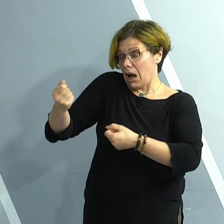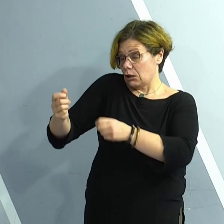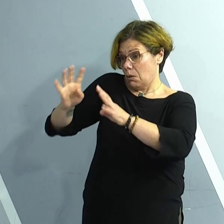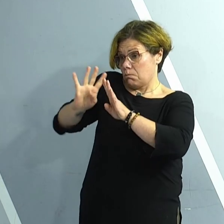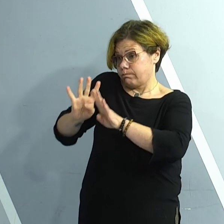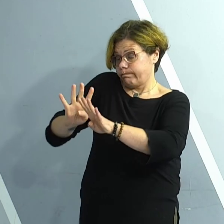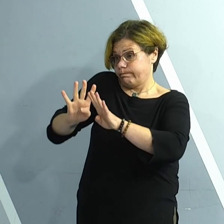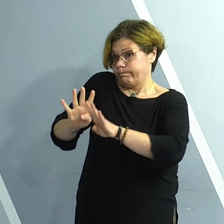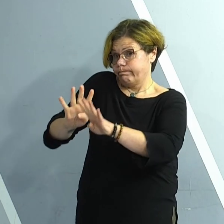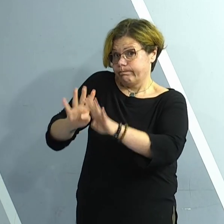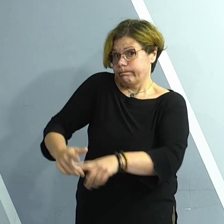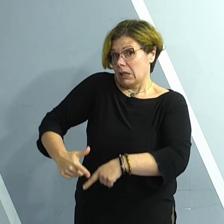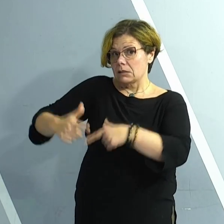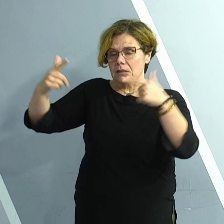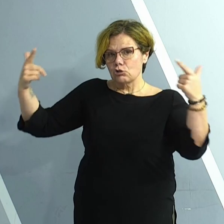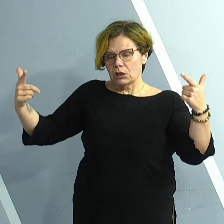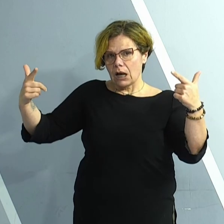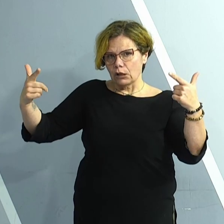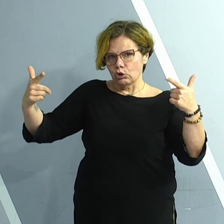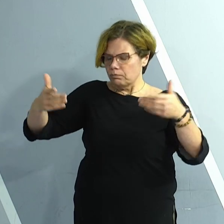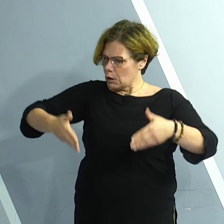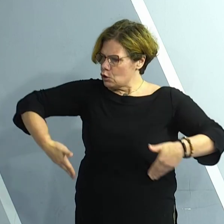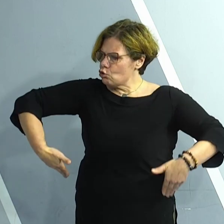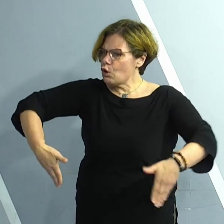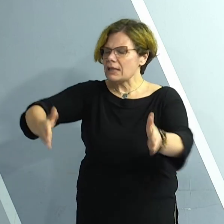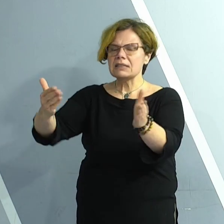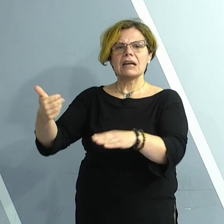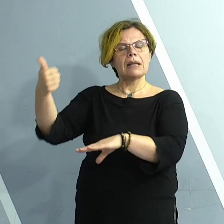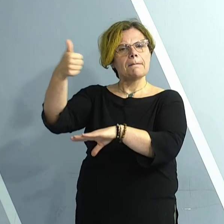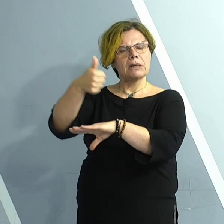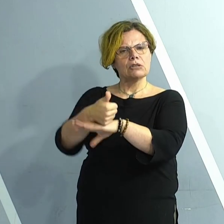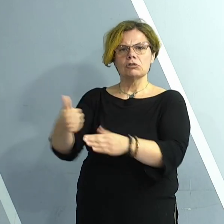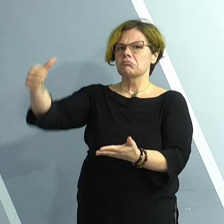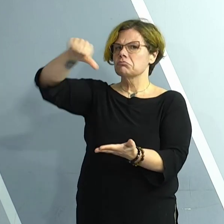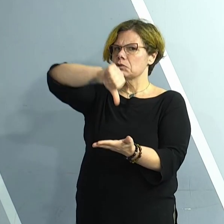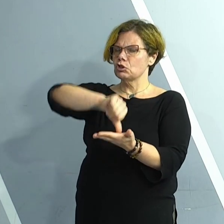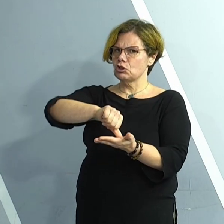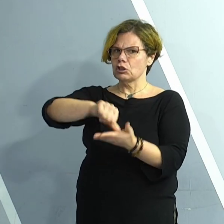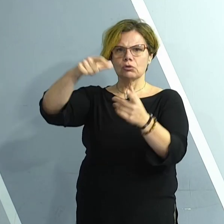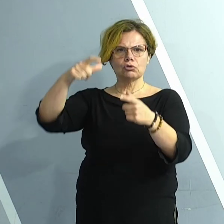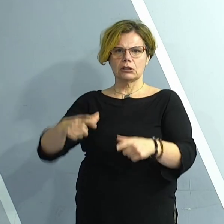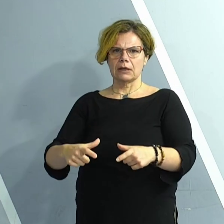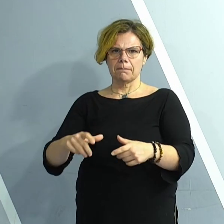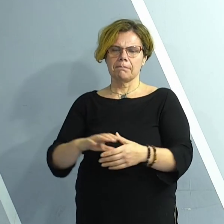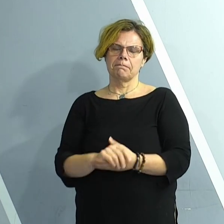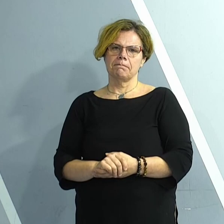l'eccessivo ingolfamento di traffico sulla strada principale del centro cittadino.